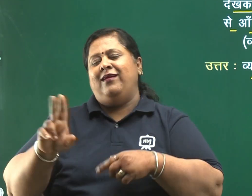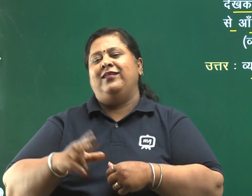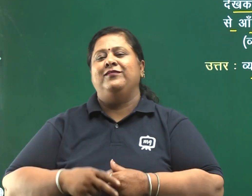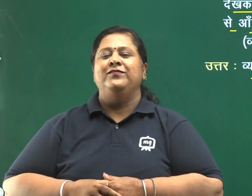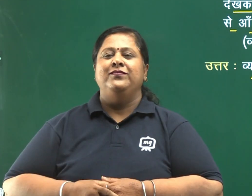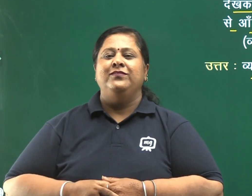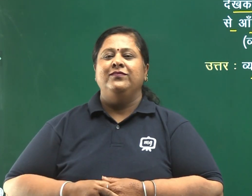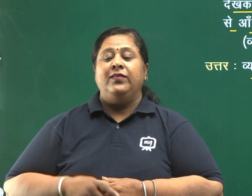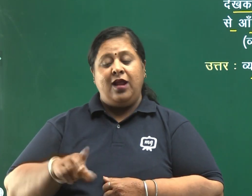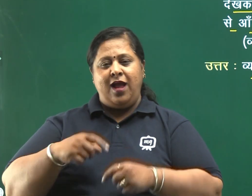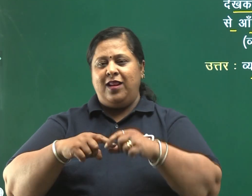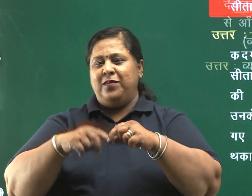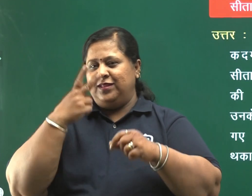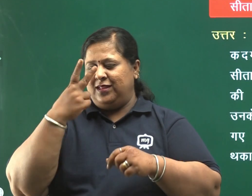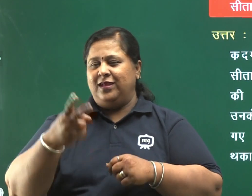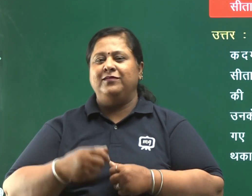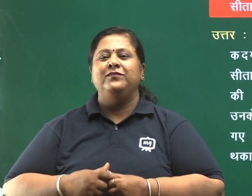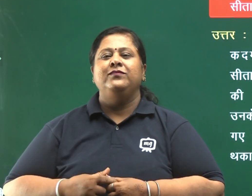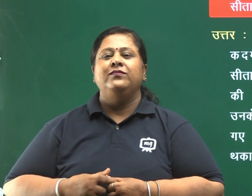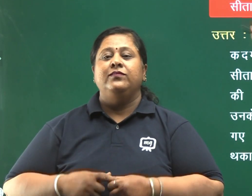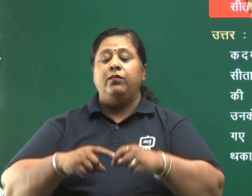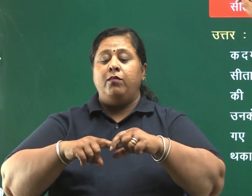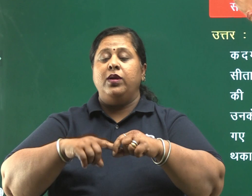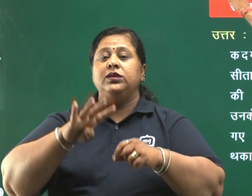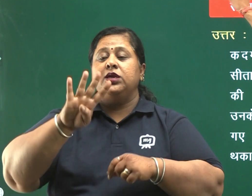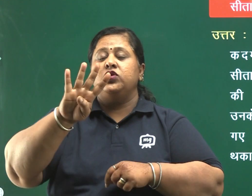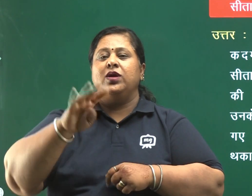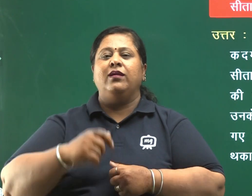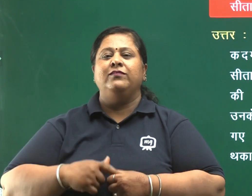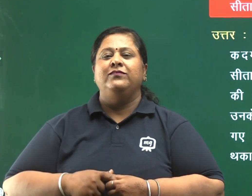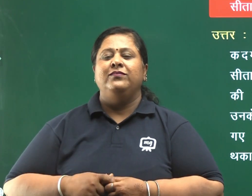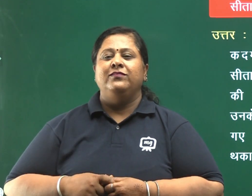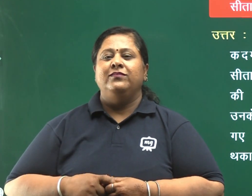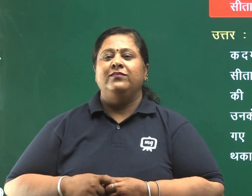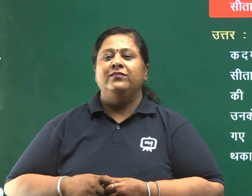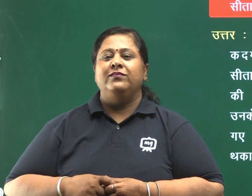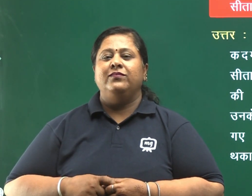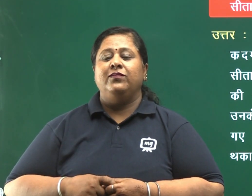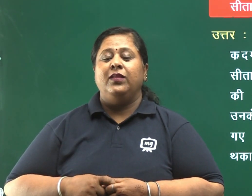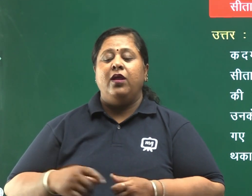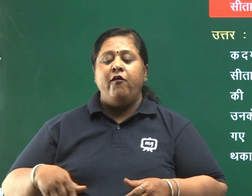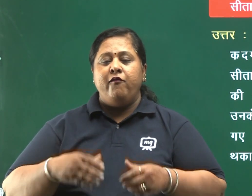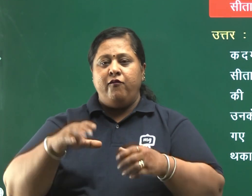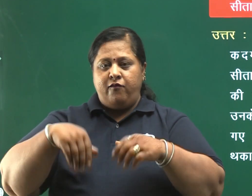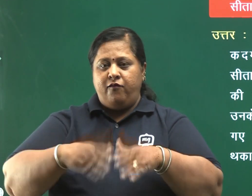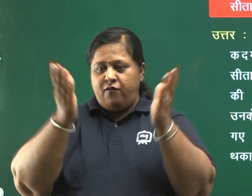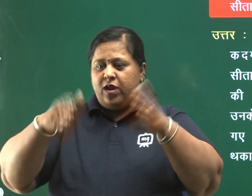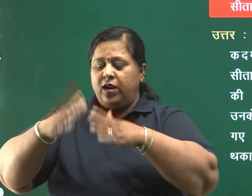थे। आगे का प्रश्न देखते हैं। प्रश्न संख्या चार, वन के मार्ग